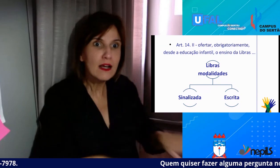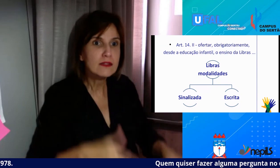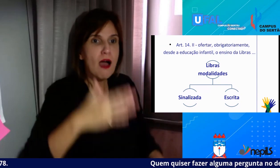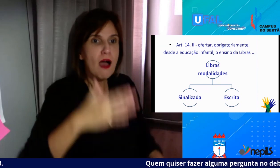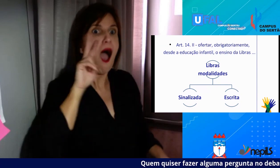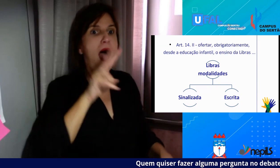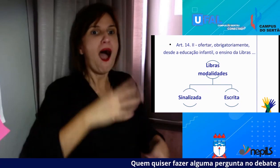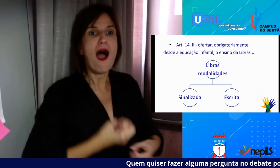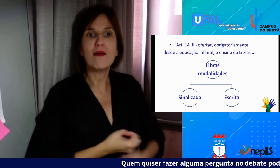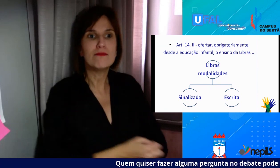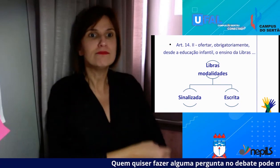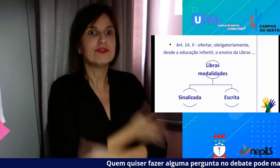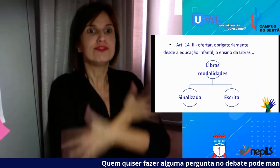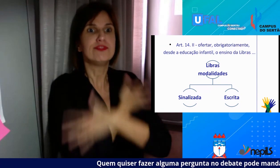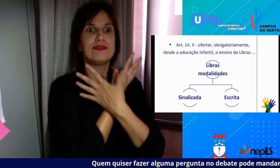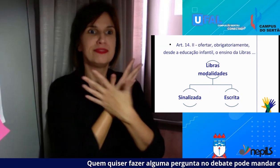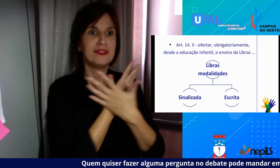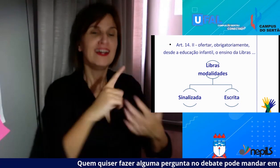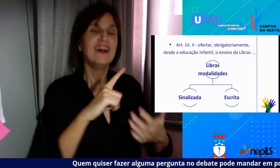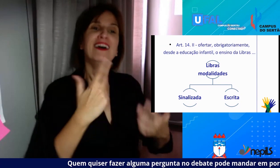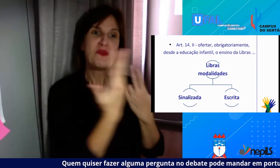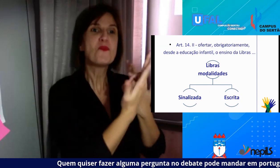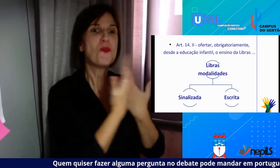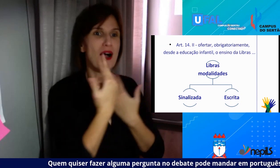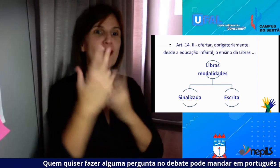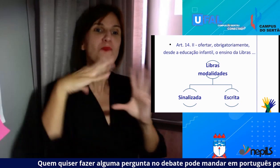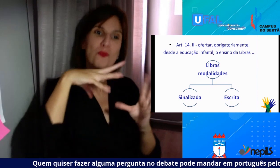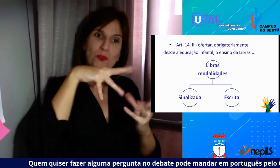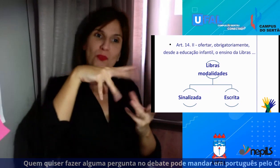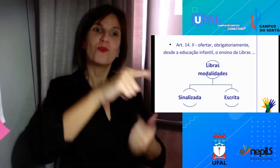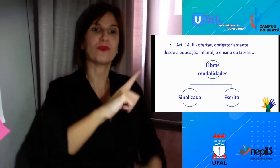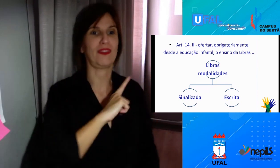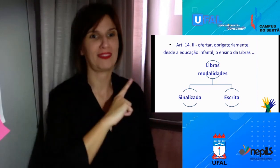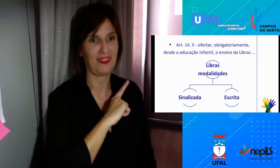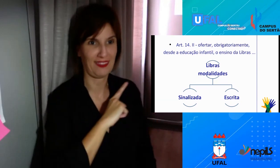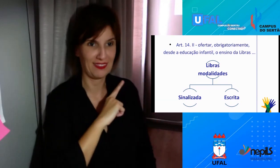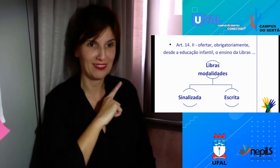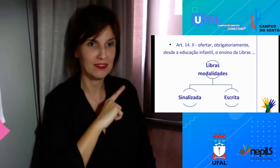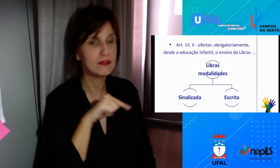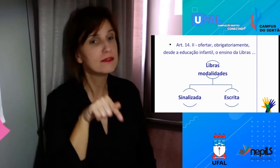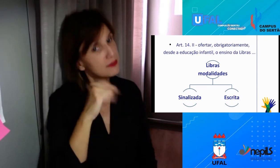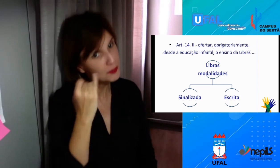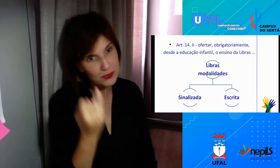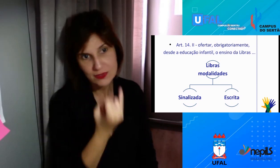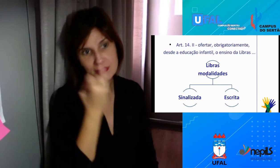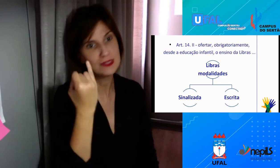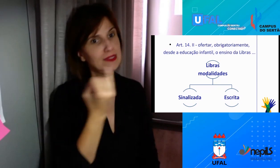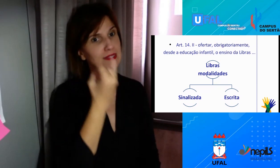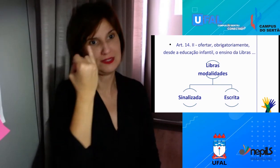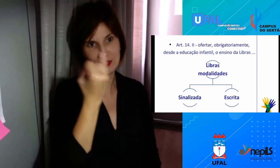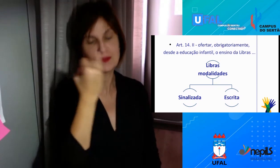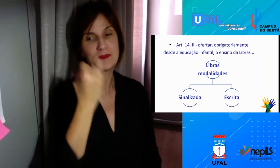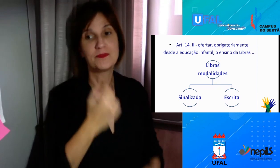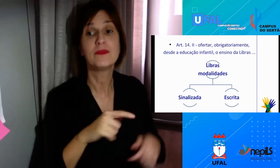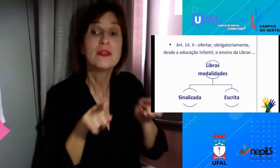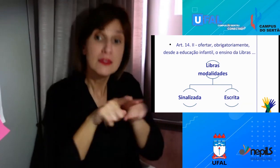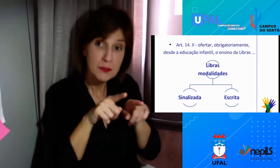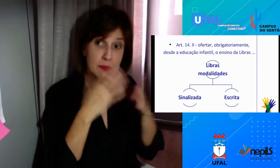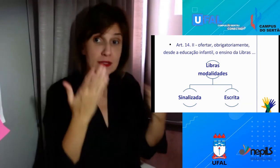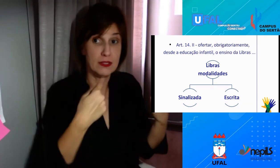que já estão há muito tempo, né? E que essas crianças possam conhecer e saber que há outras